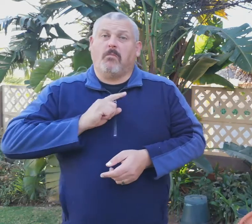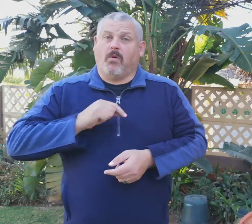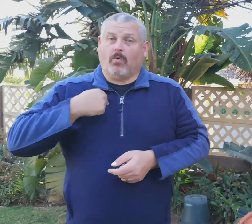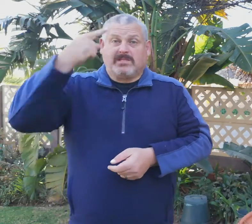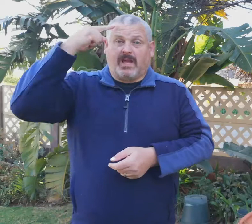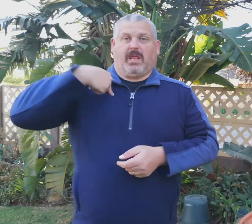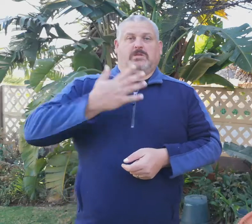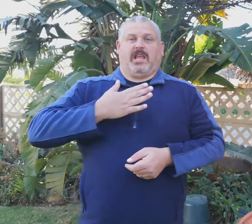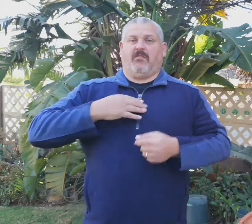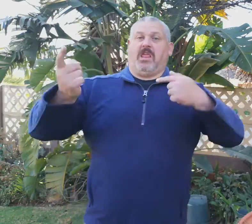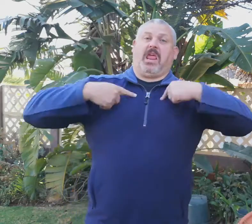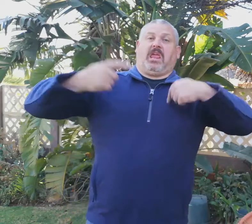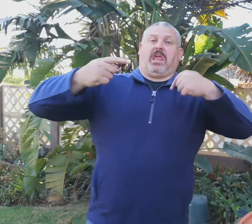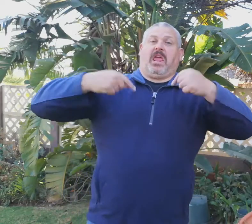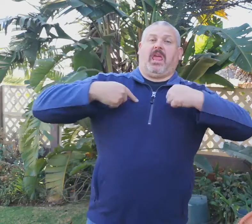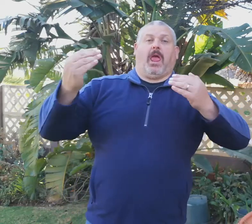Goed, ons denken ons zelf.